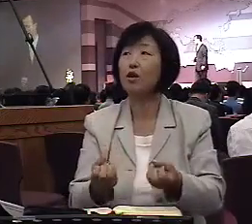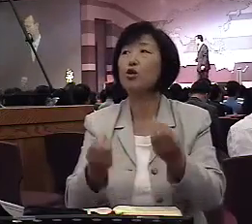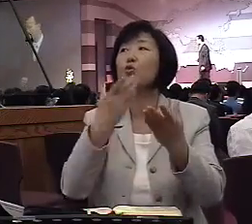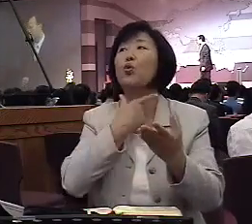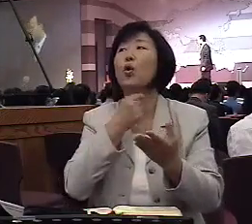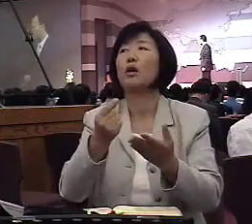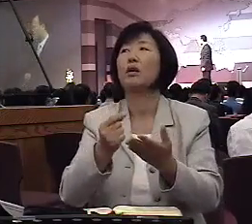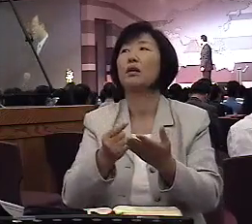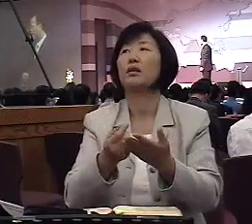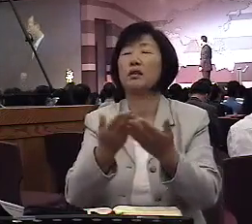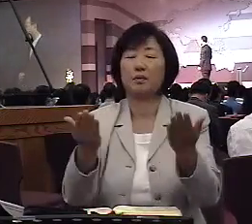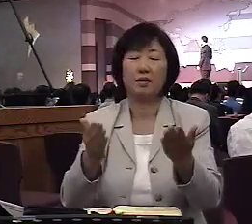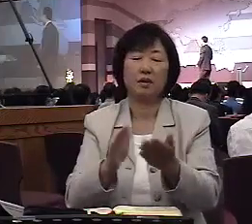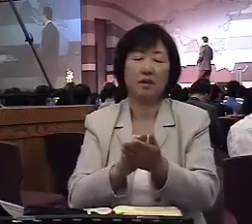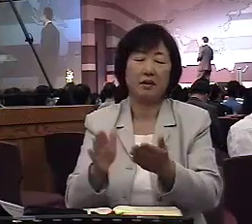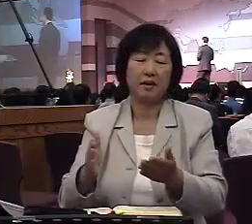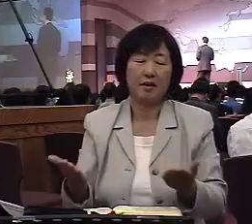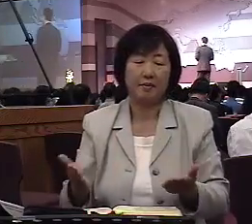축원합니다.